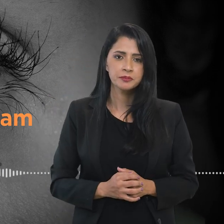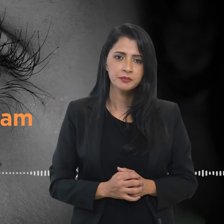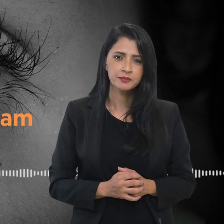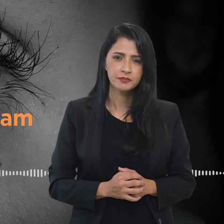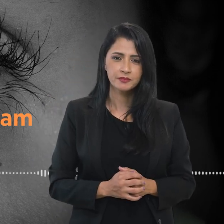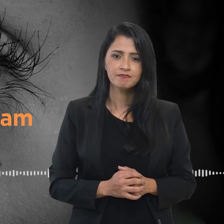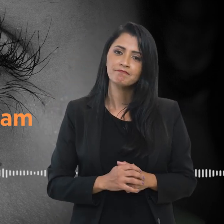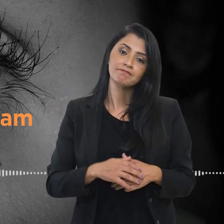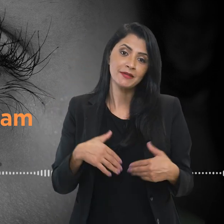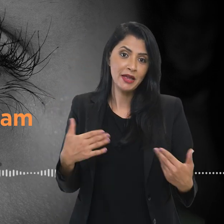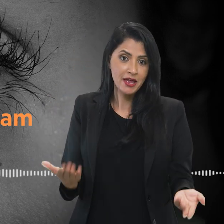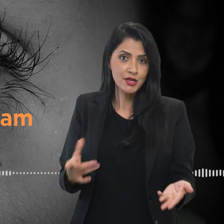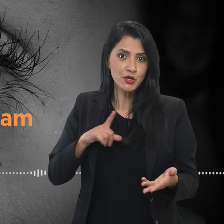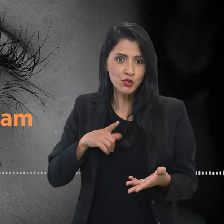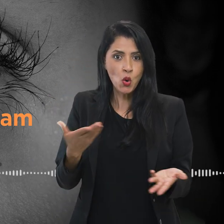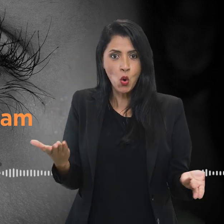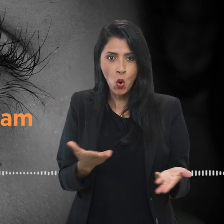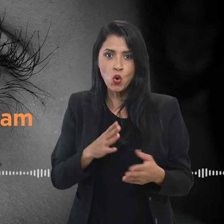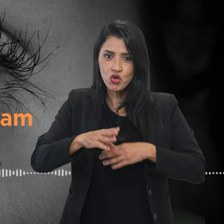tiveram que desenvolver pro dia a dia.